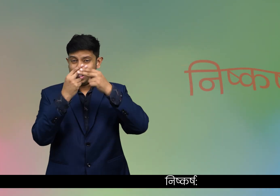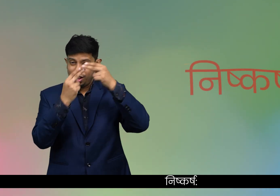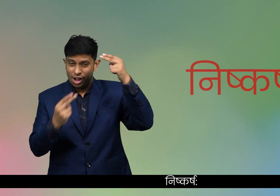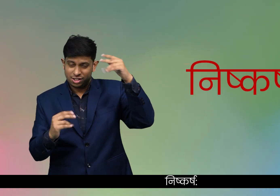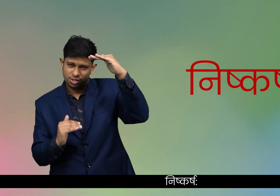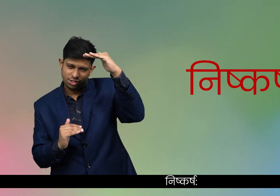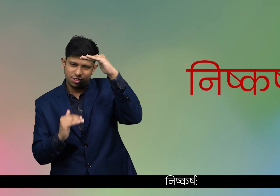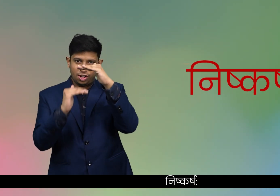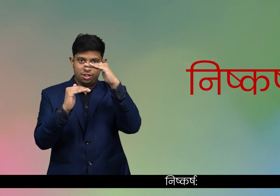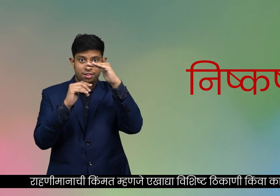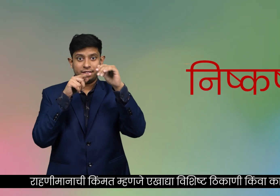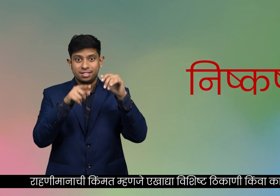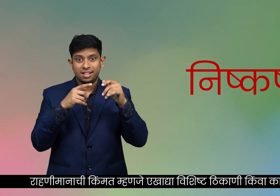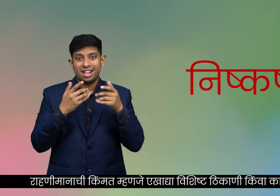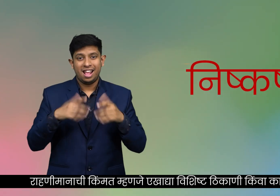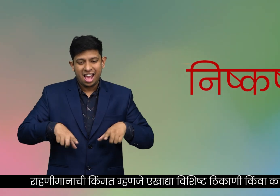निष्कर्ष.